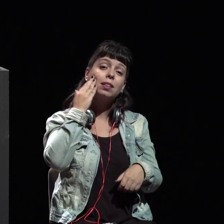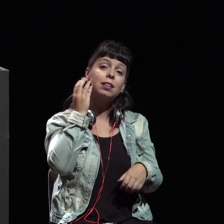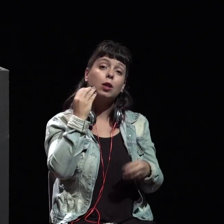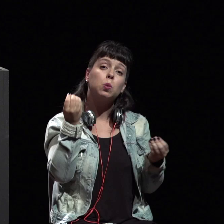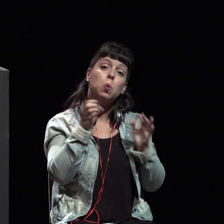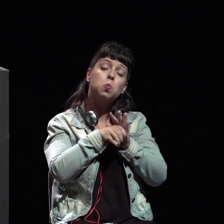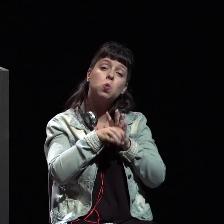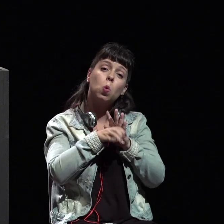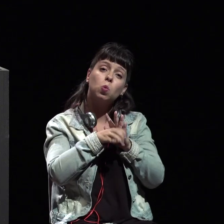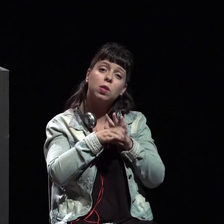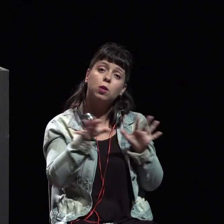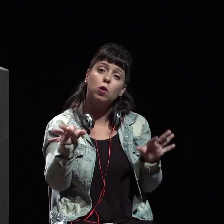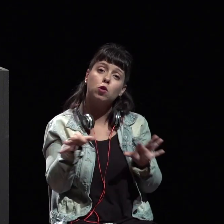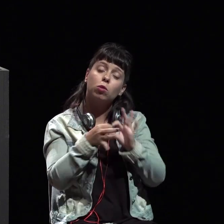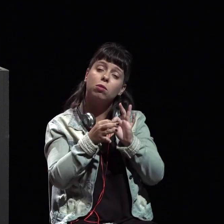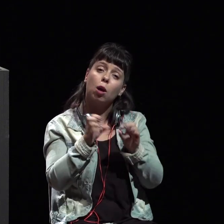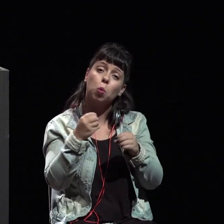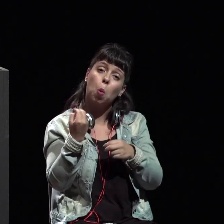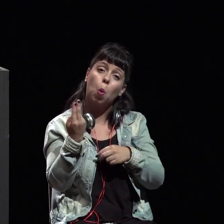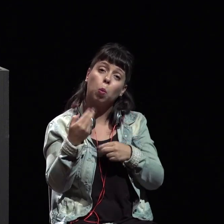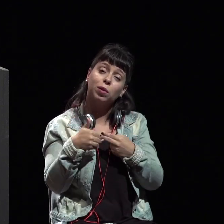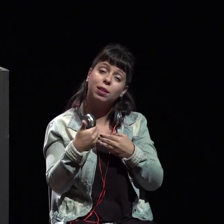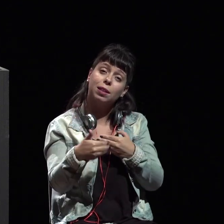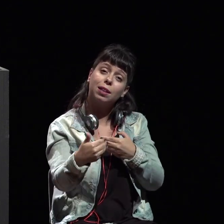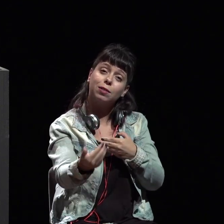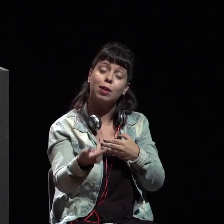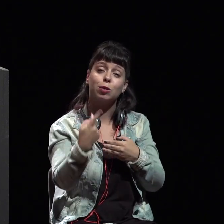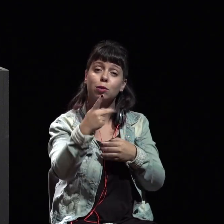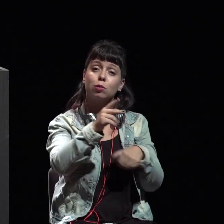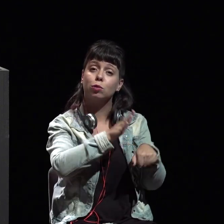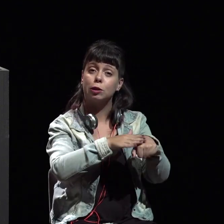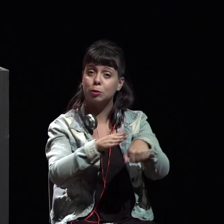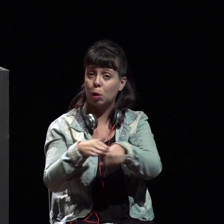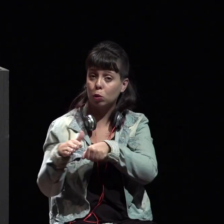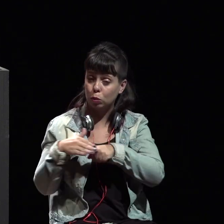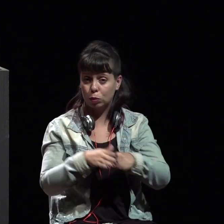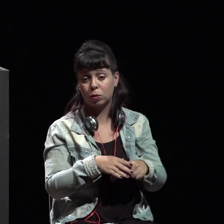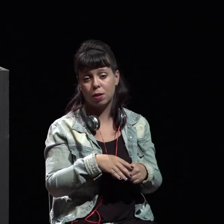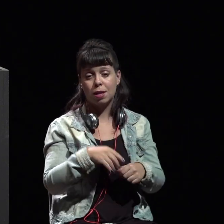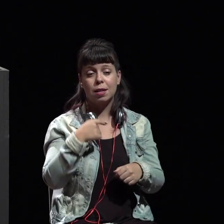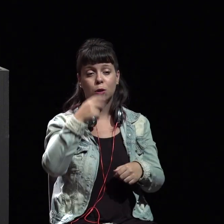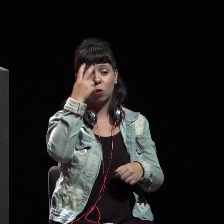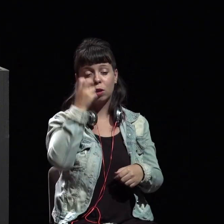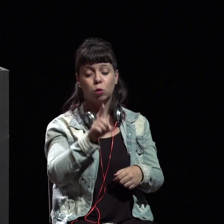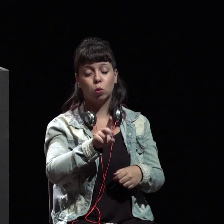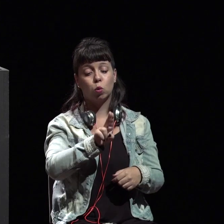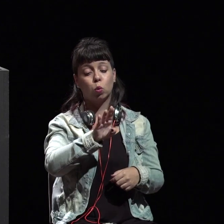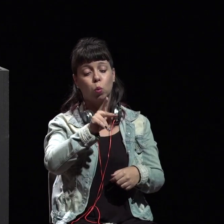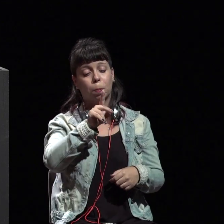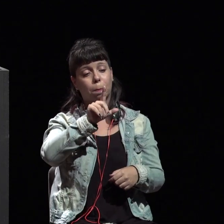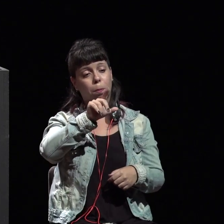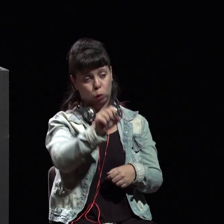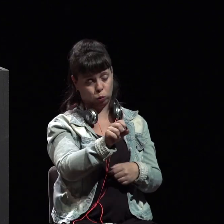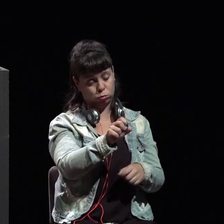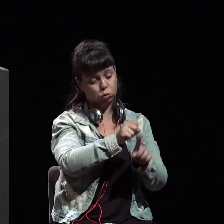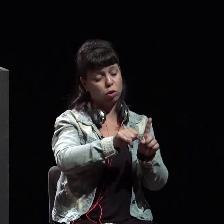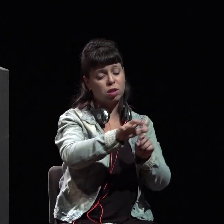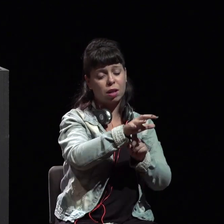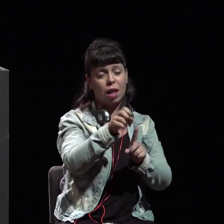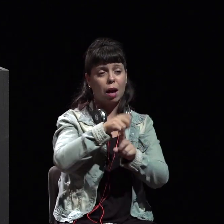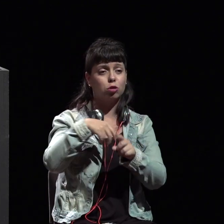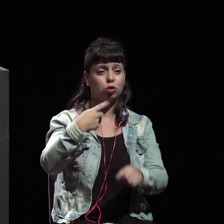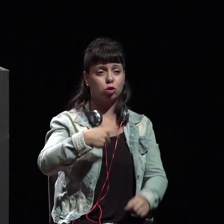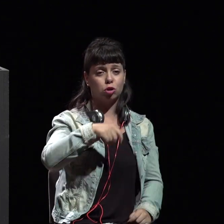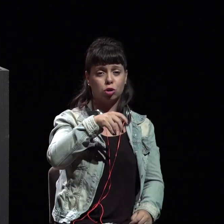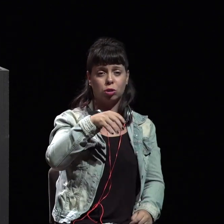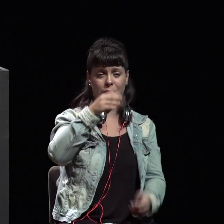de conceitos associados e ou derivados dessas produções, né. O conceito de duplo, que é tão comum às diversas sociedades ameríndias, né, uma